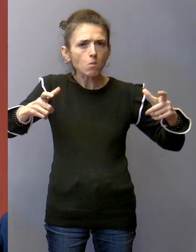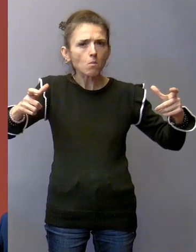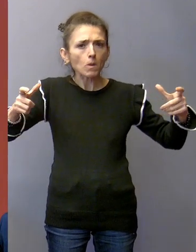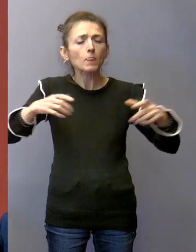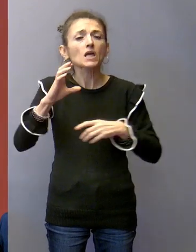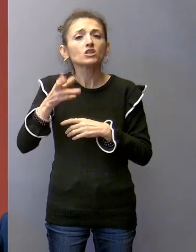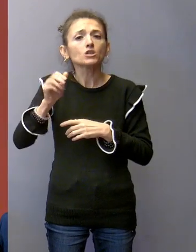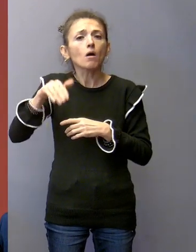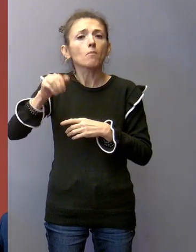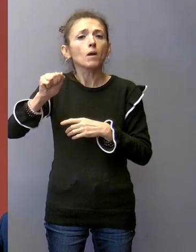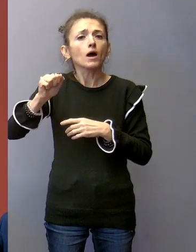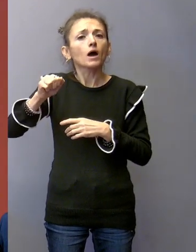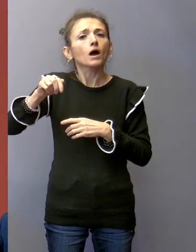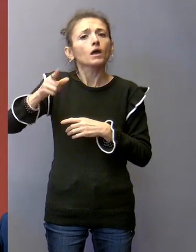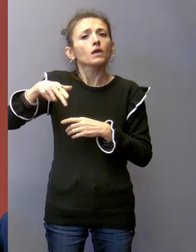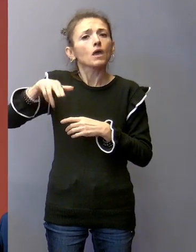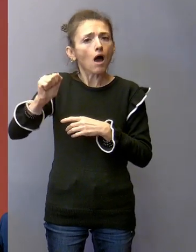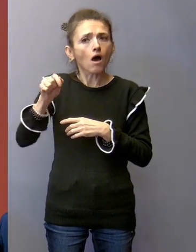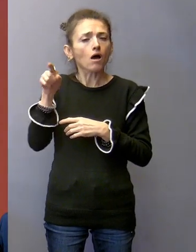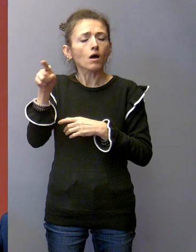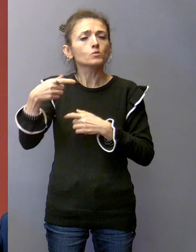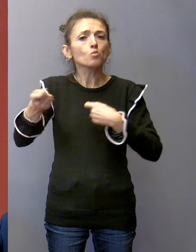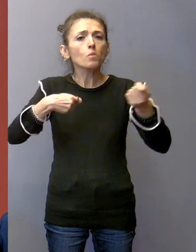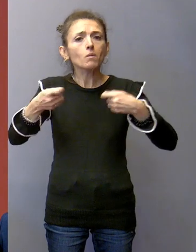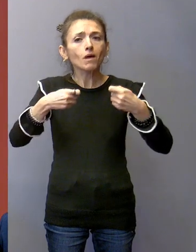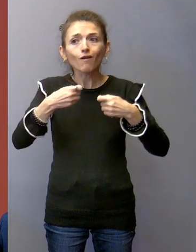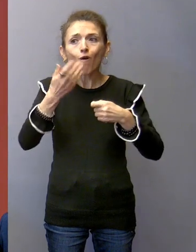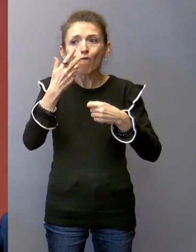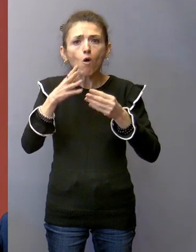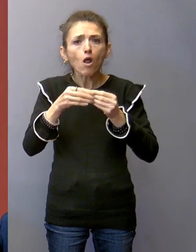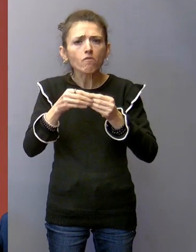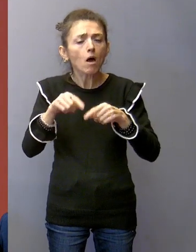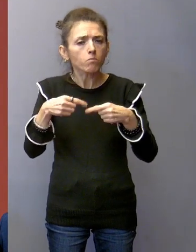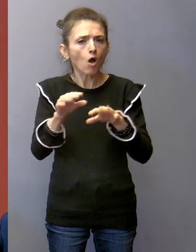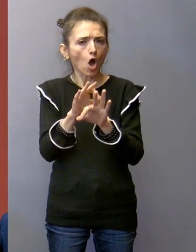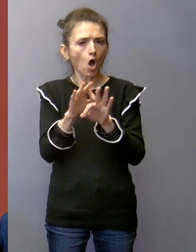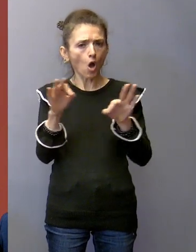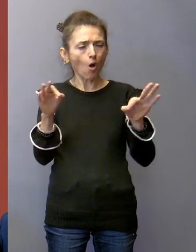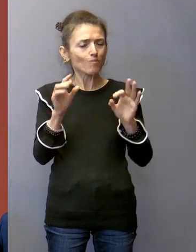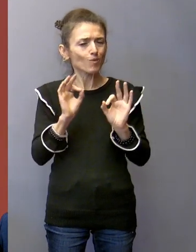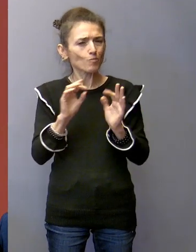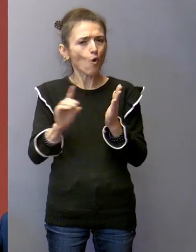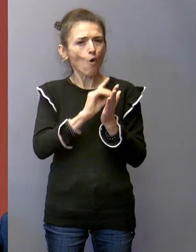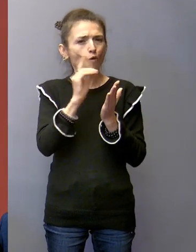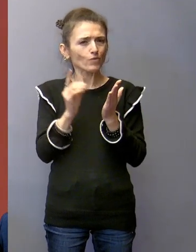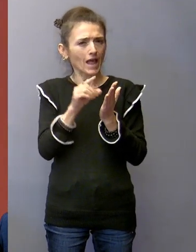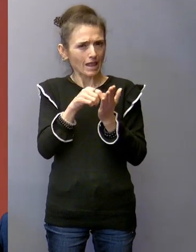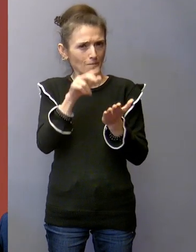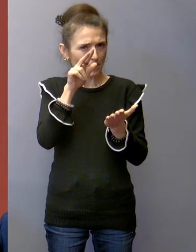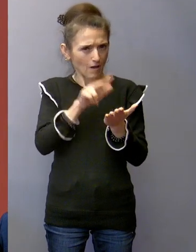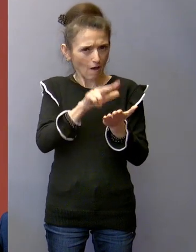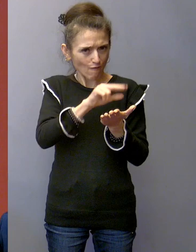abbiamo votato abbiamo votato la delibera urbanistica me lo ricorda consigliere Pandolfo via Carrara